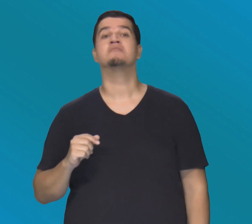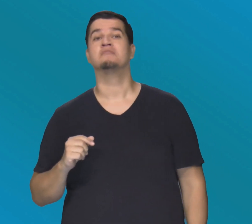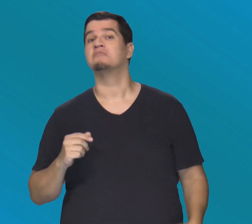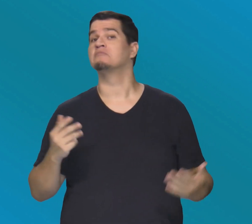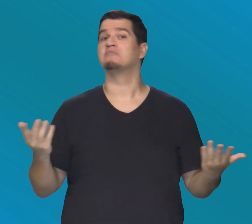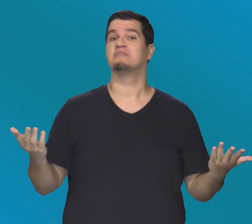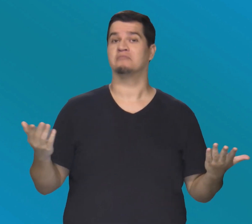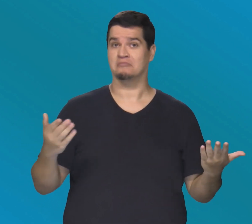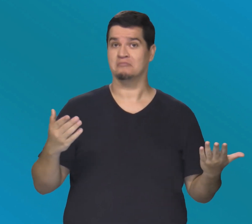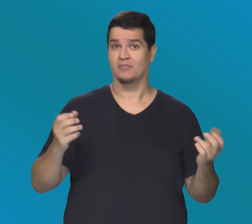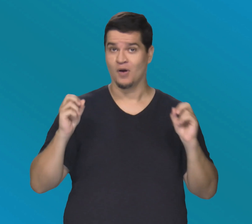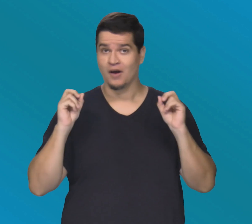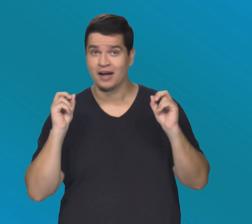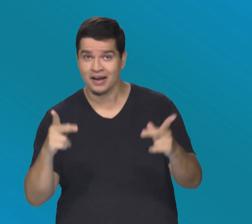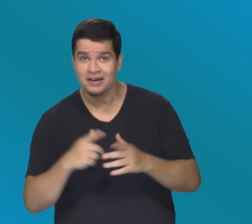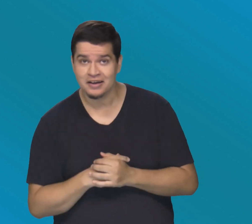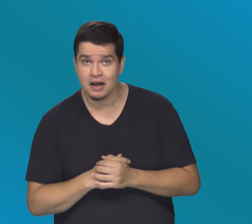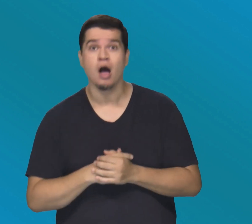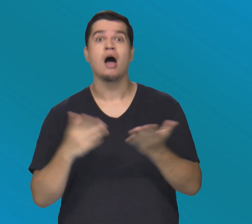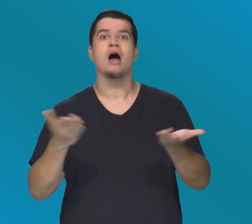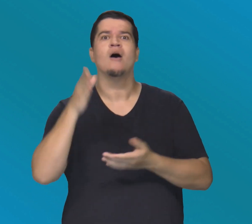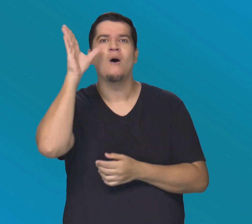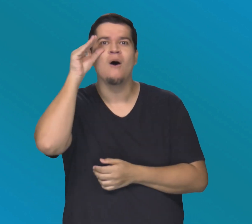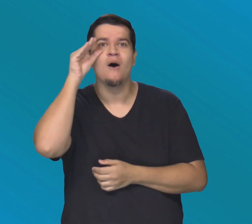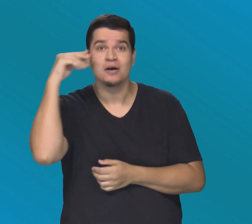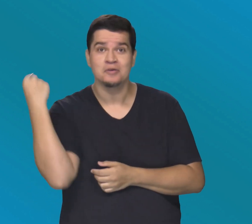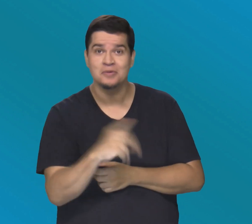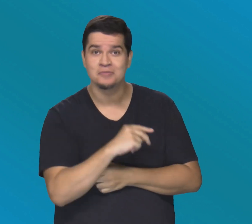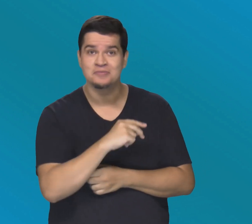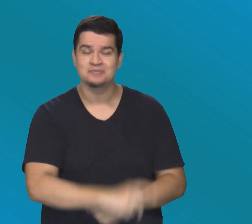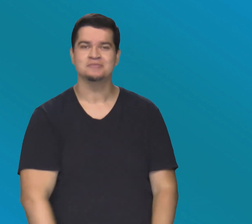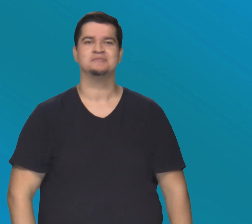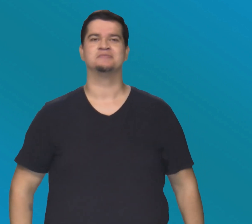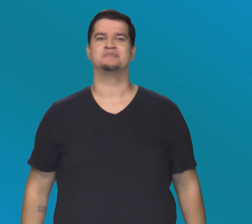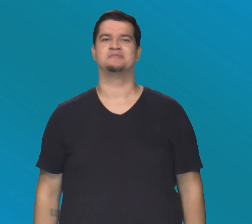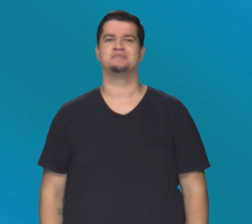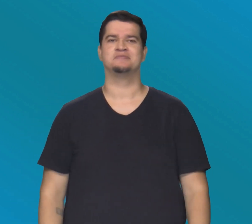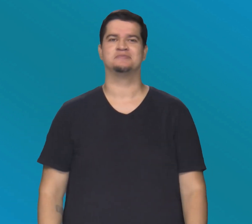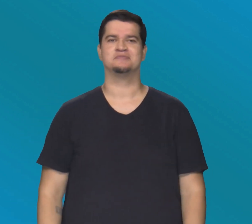negativas expressões de afirmação e de pergunta vamos lá mas antes uma